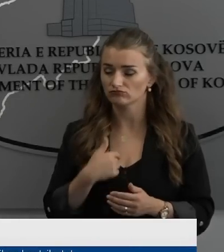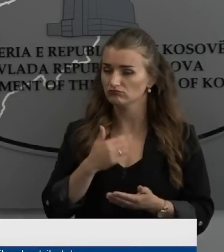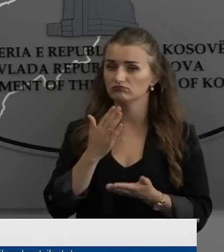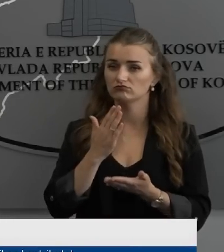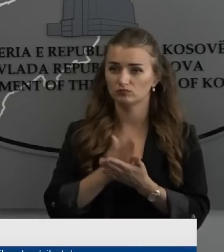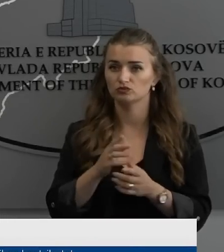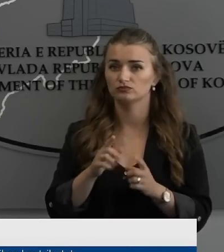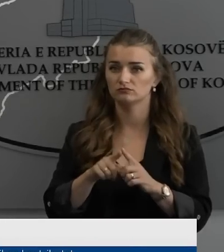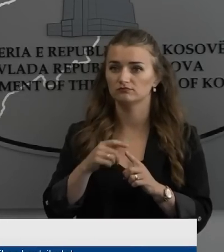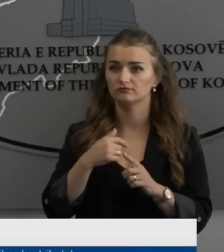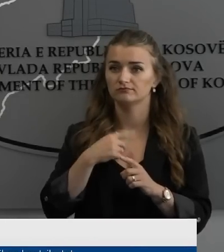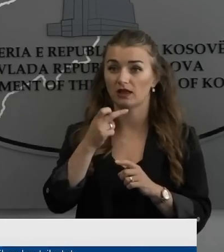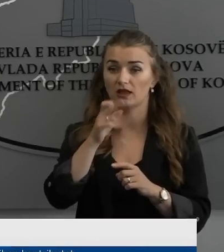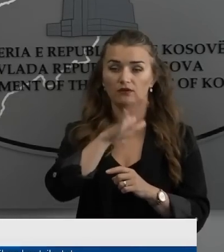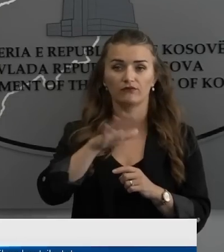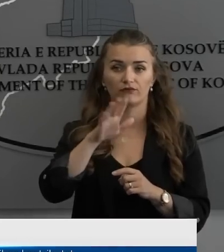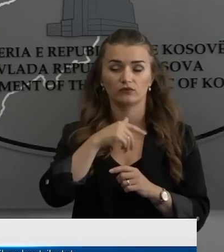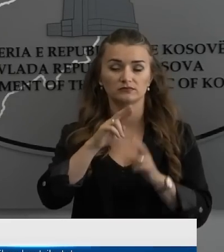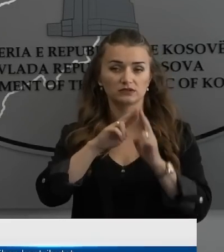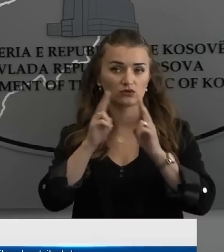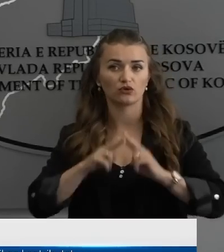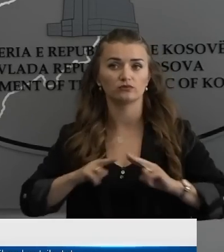ndërkombëtar. Llogarisni